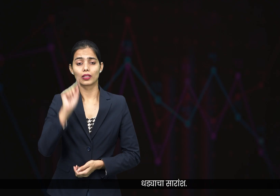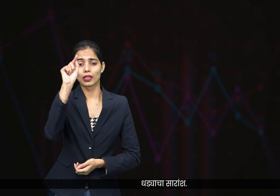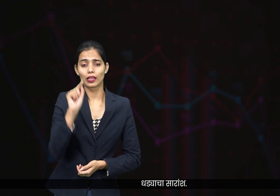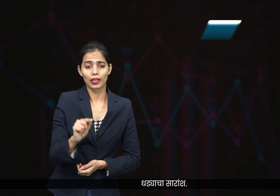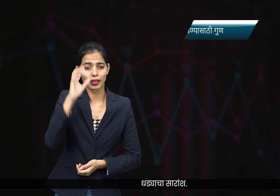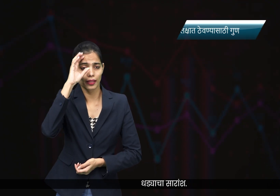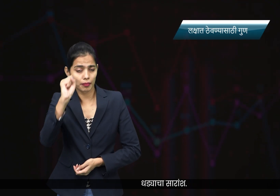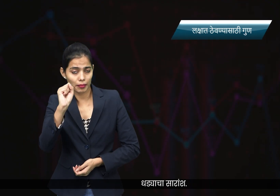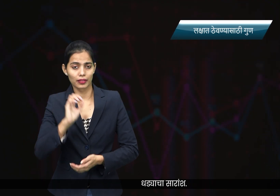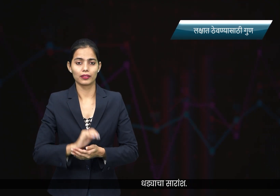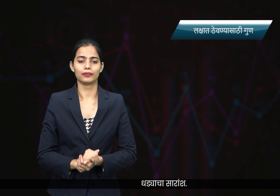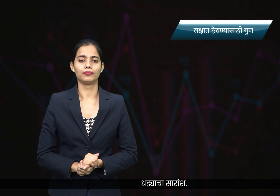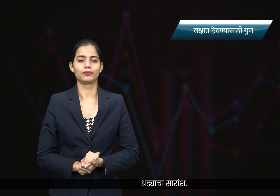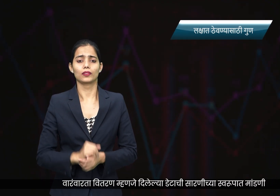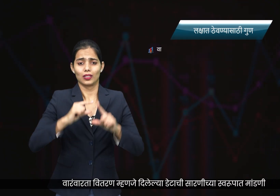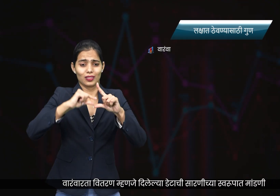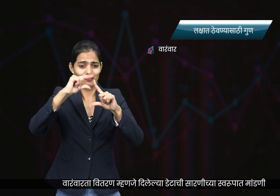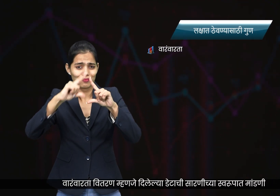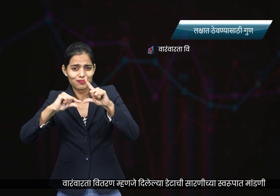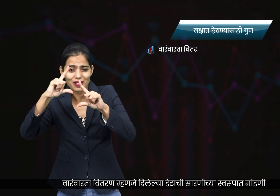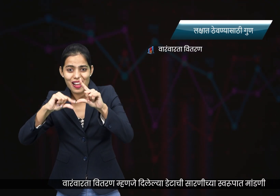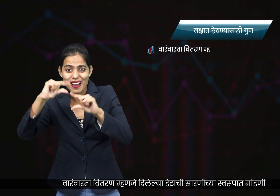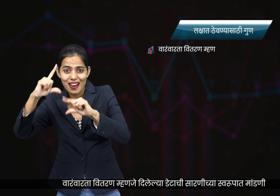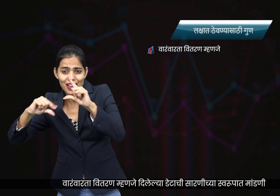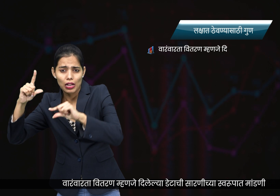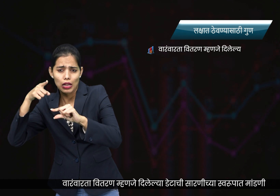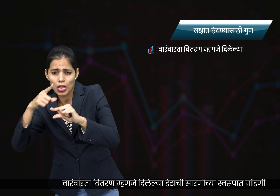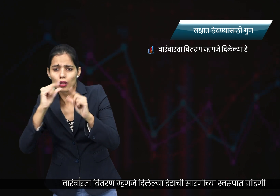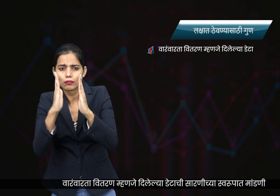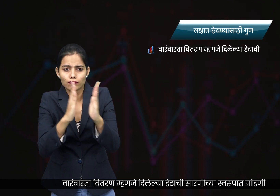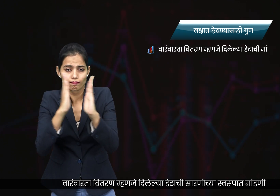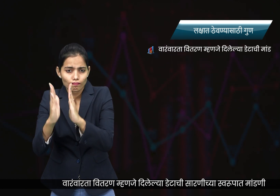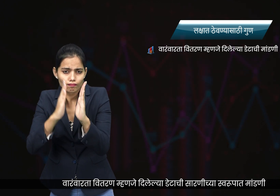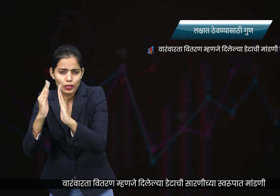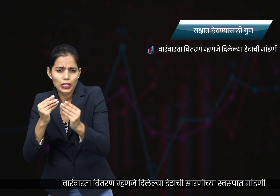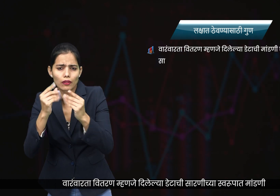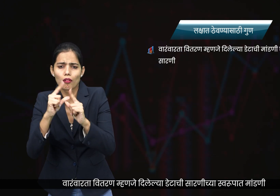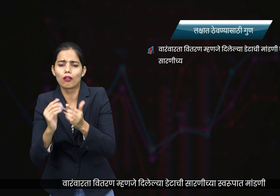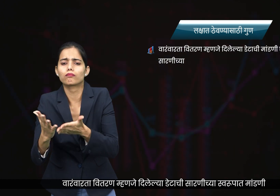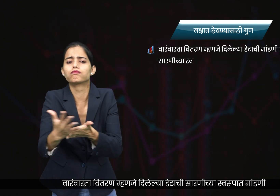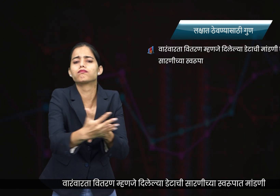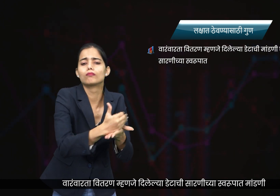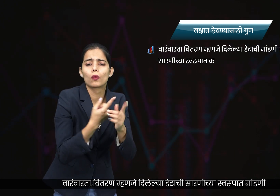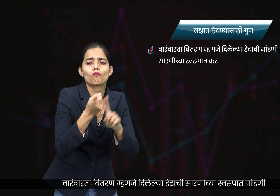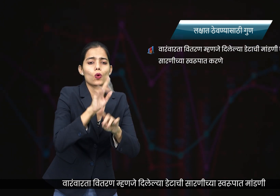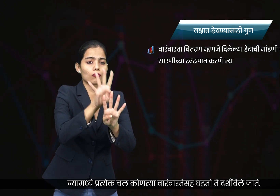धड्याचा सारांश. वारंवारता वितरण म्हणजे दिलेल्या डेटाची सारणीच्या स्वरूपात मांडणी